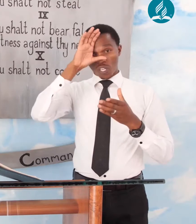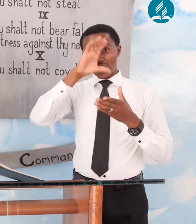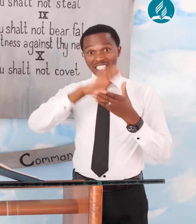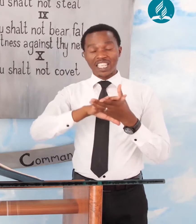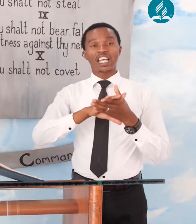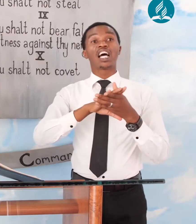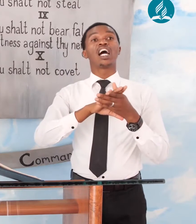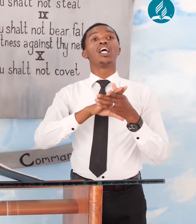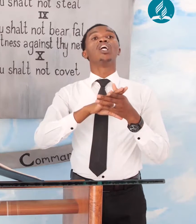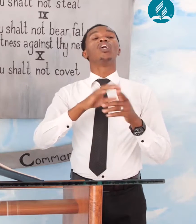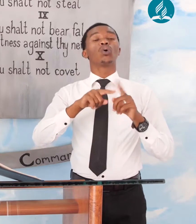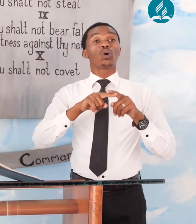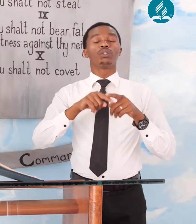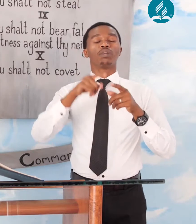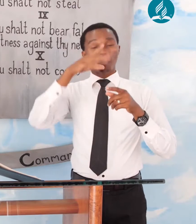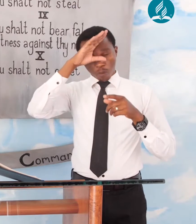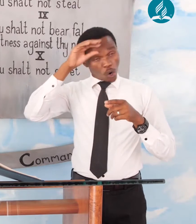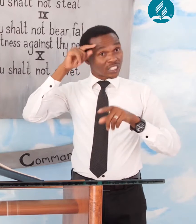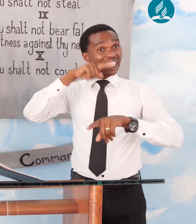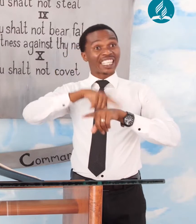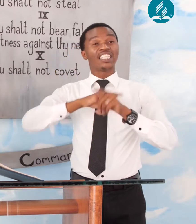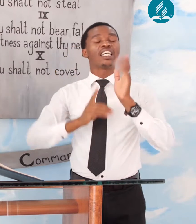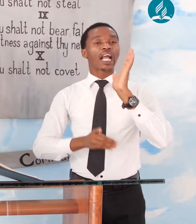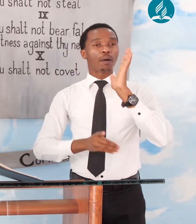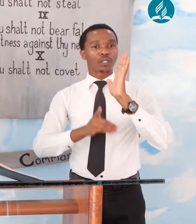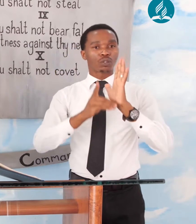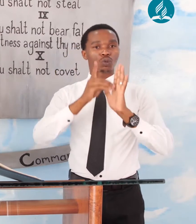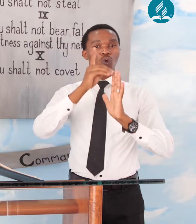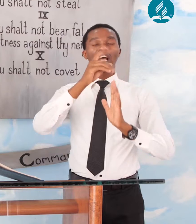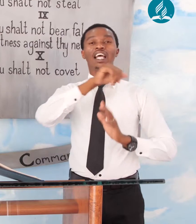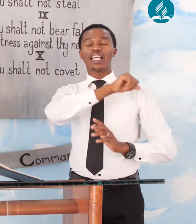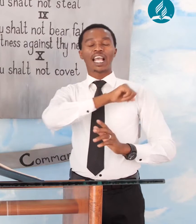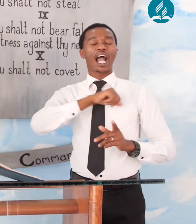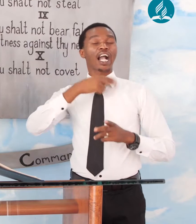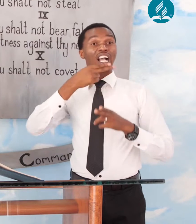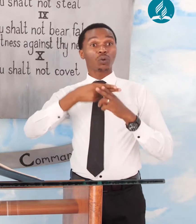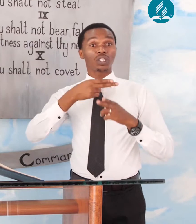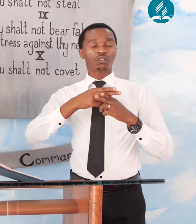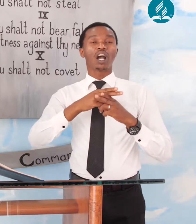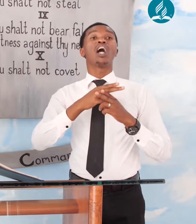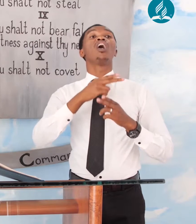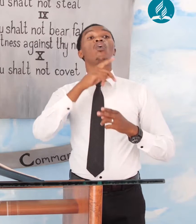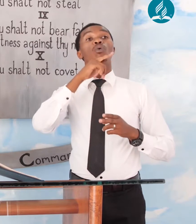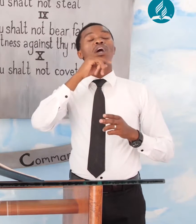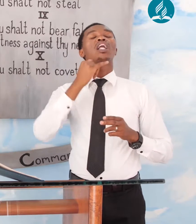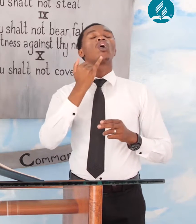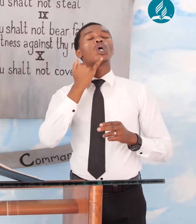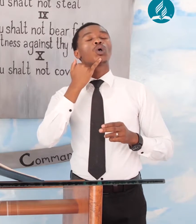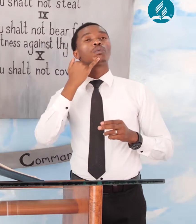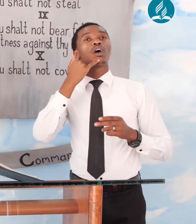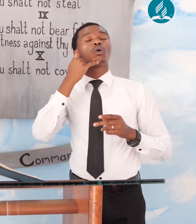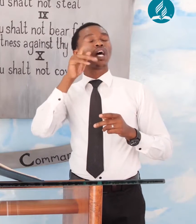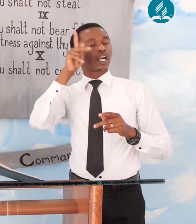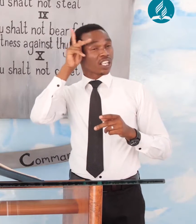niko kwatumye Mose ubwo yaramaze gukura yanga kwitwa umuhungu w'umukobwa wa Farawo,